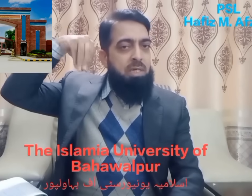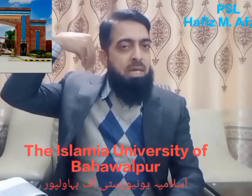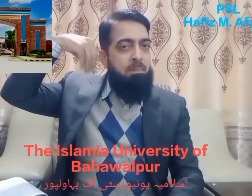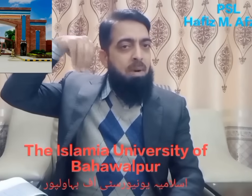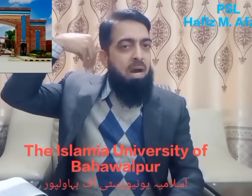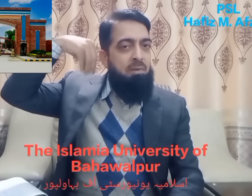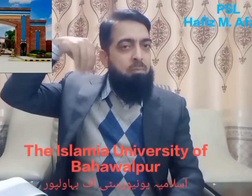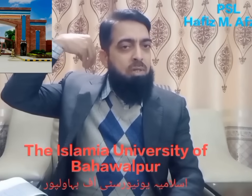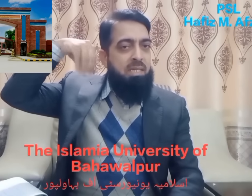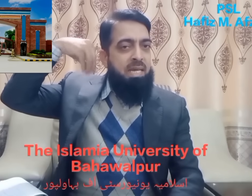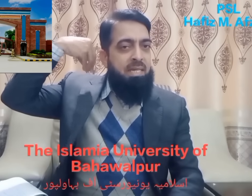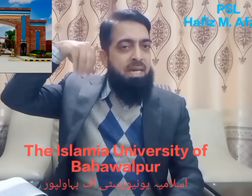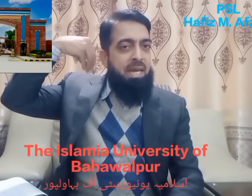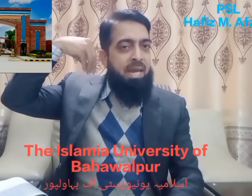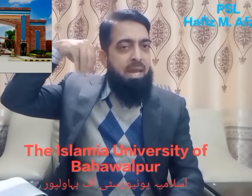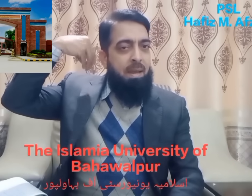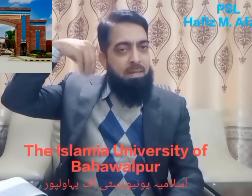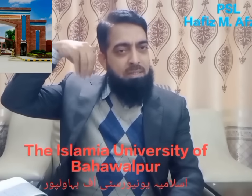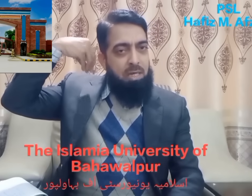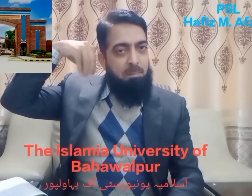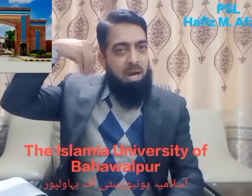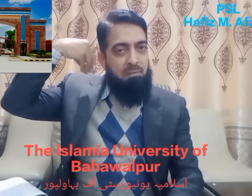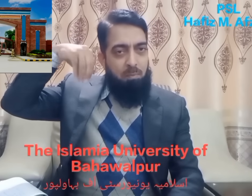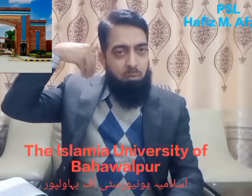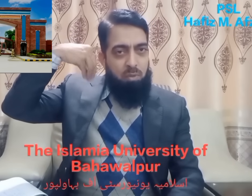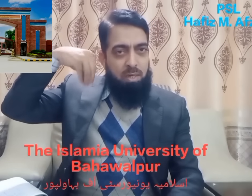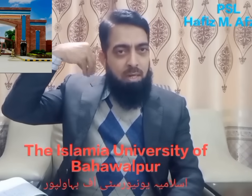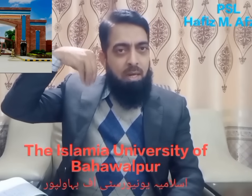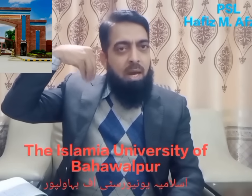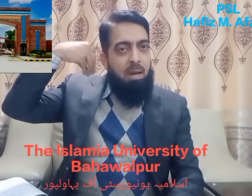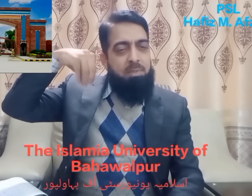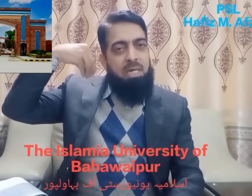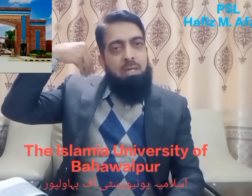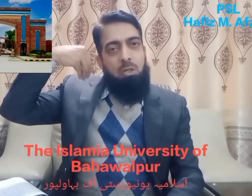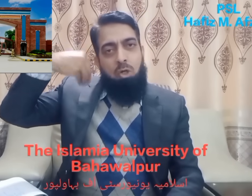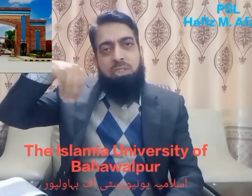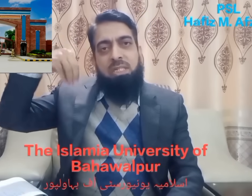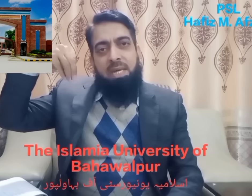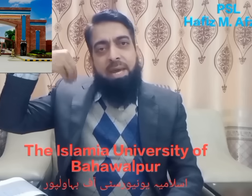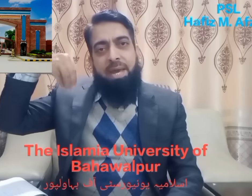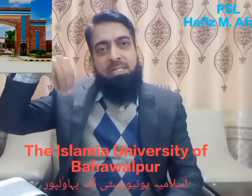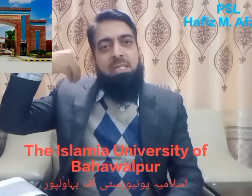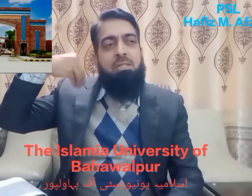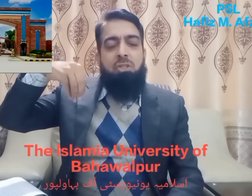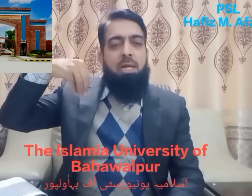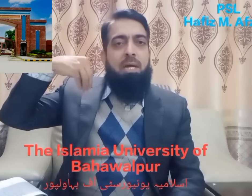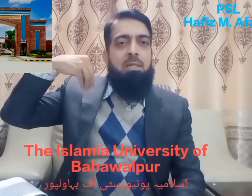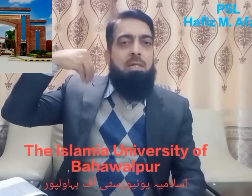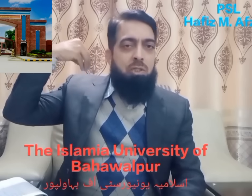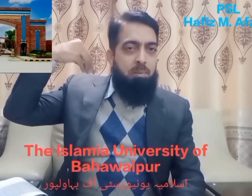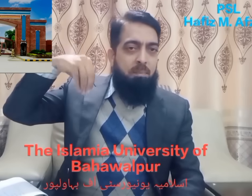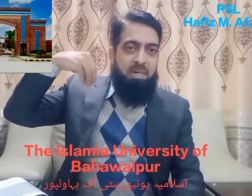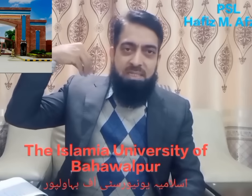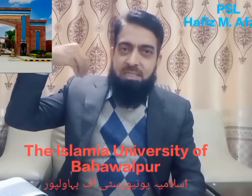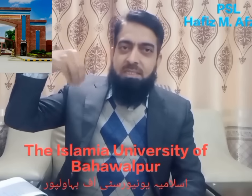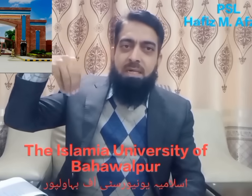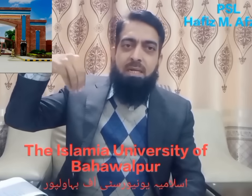ये बहावलपुर का साइन क्या है? ये बहावलपुर। अब ये लॉजिक क्या है ये इंशाल्लाह जब हम डिस्कस